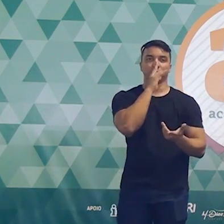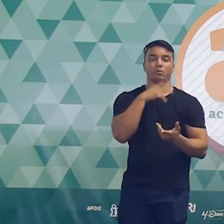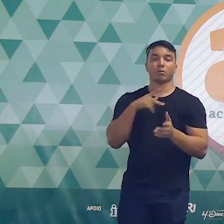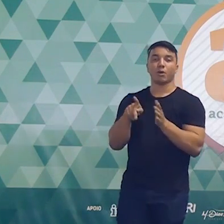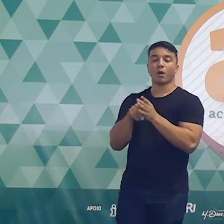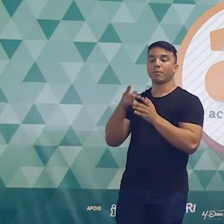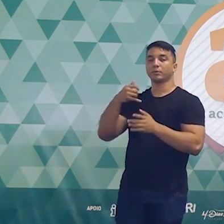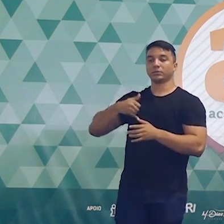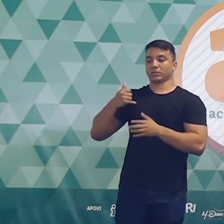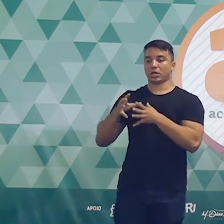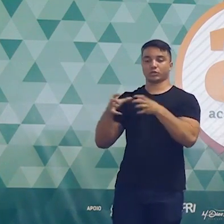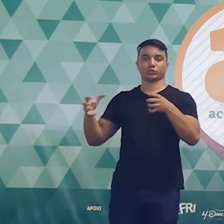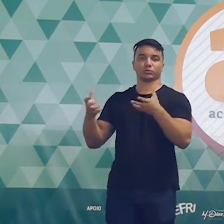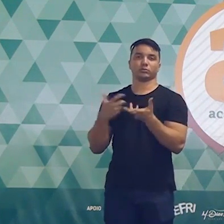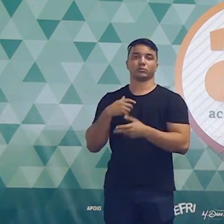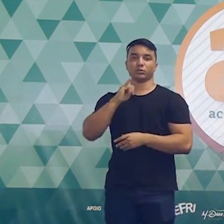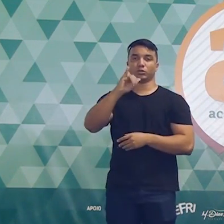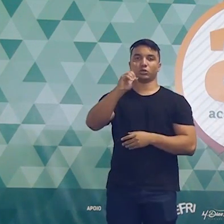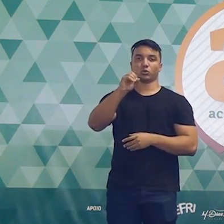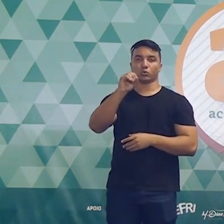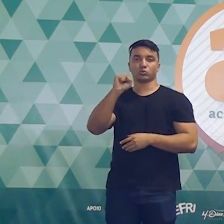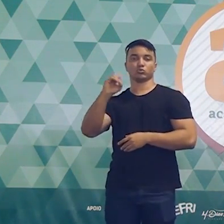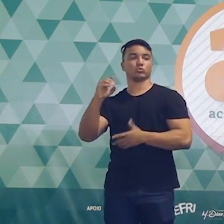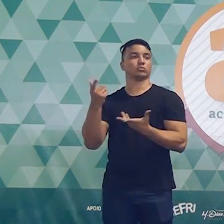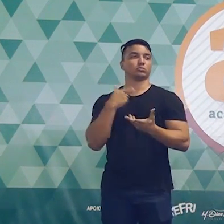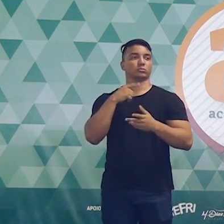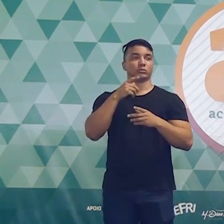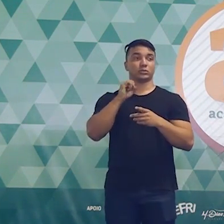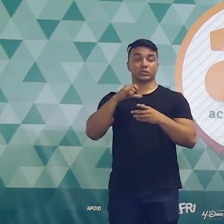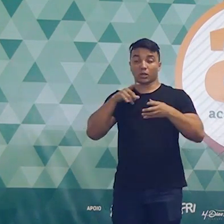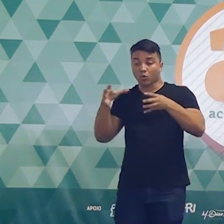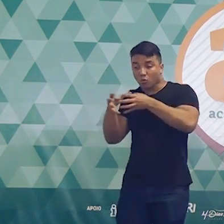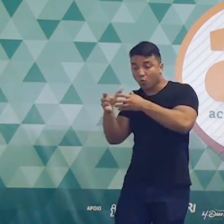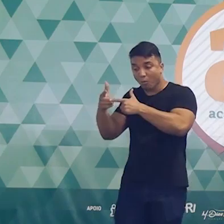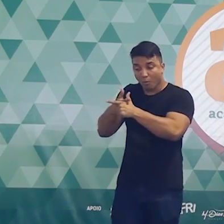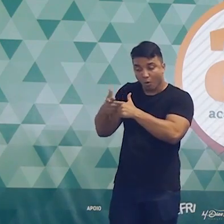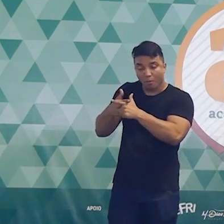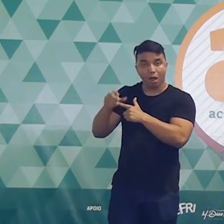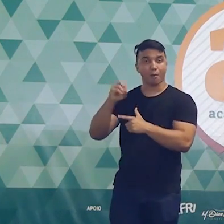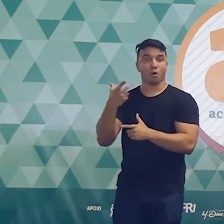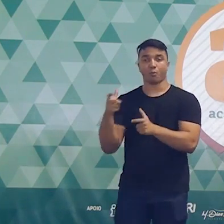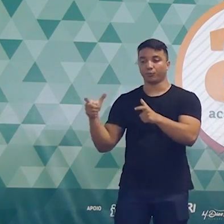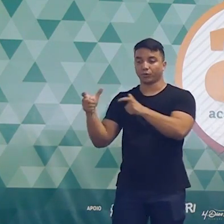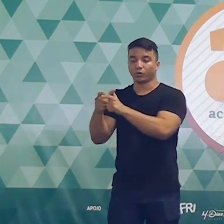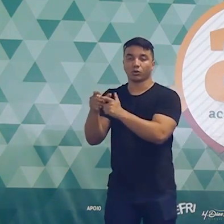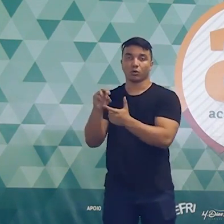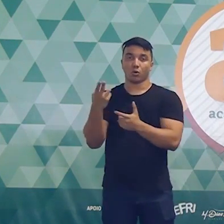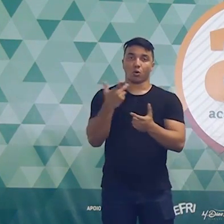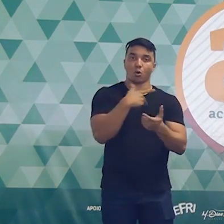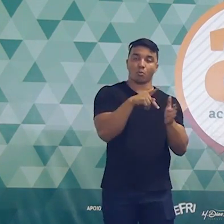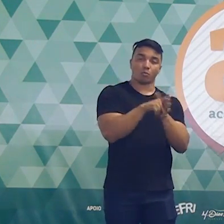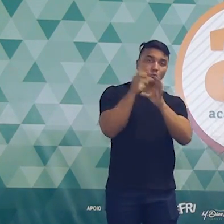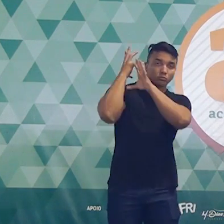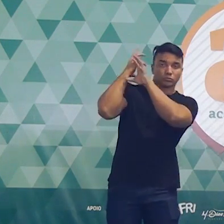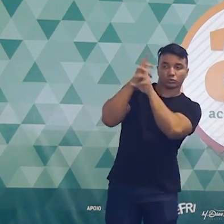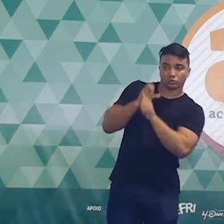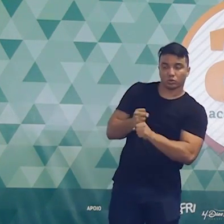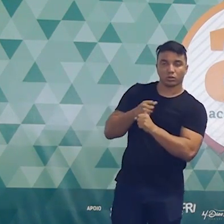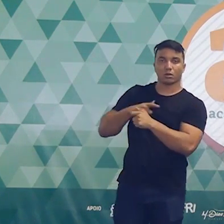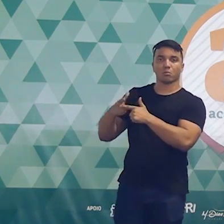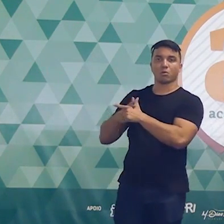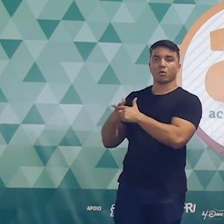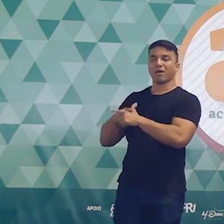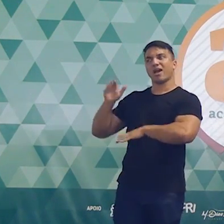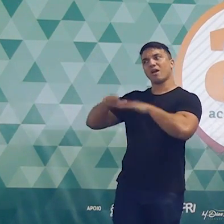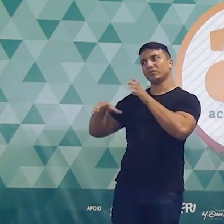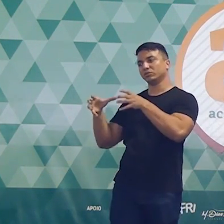os idosos. Pois bem, se há um problema envolvendo esses grupos, ou minoritários ou historicamente prejudicados, porque nem